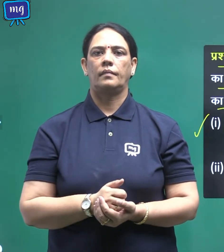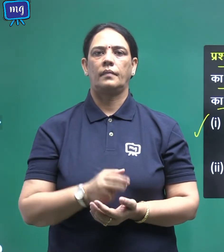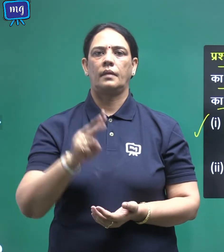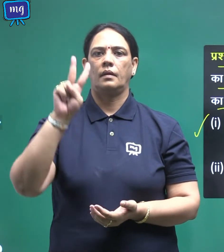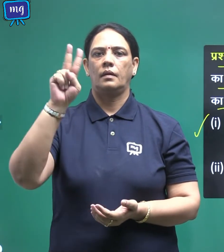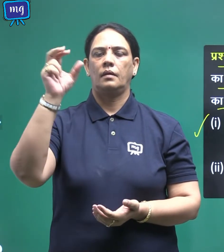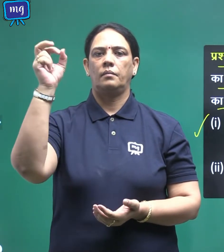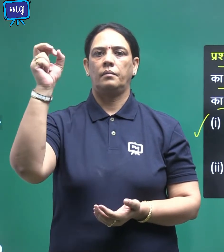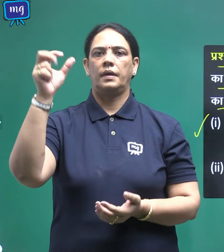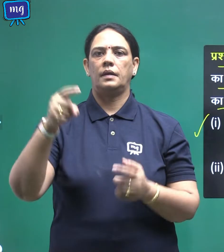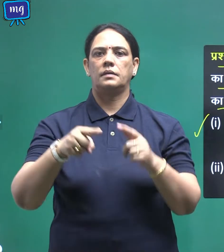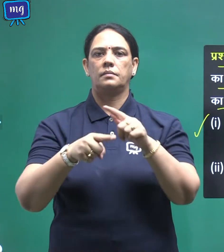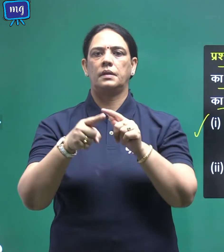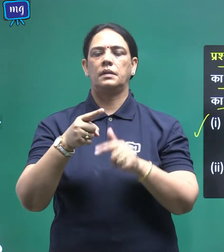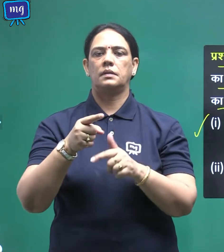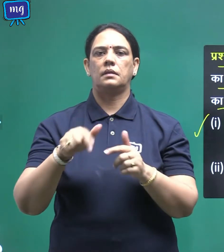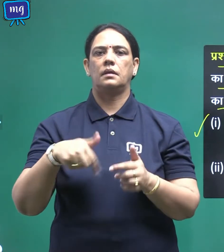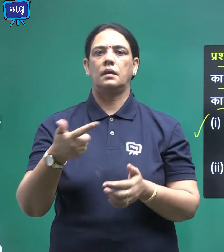20% की